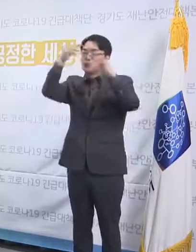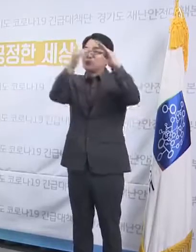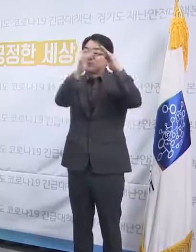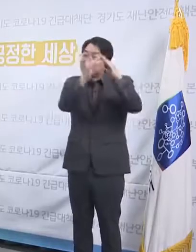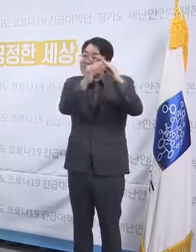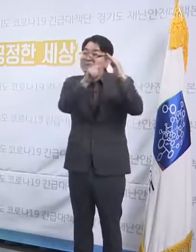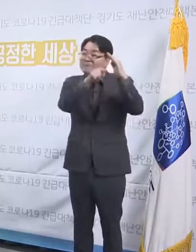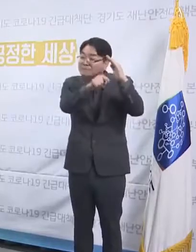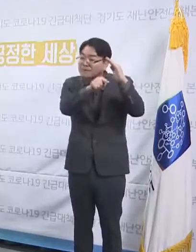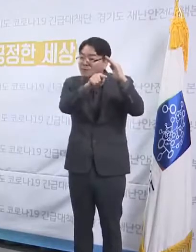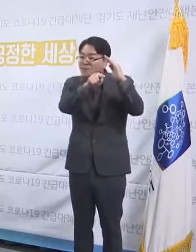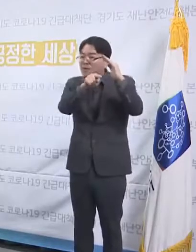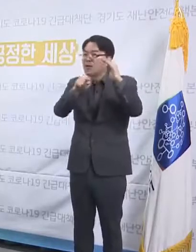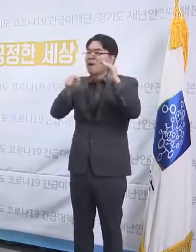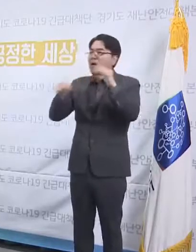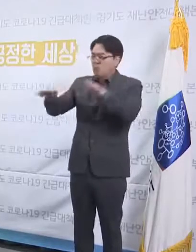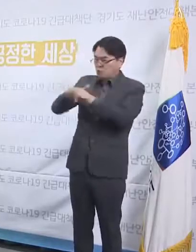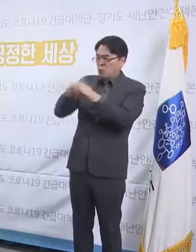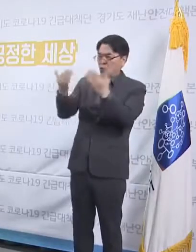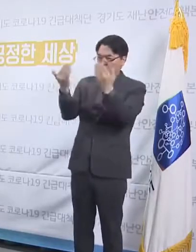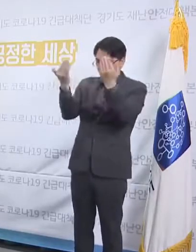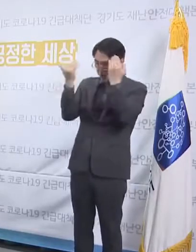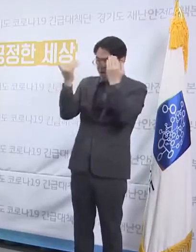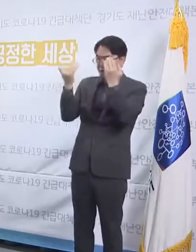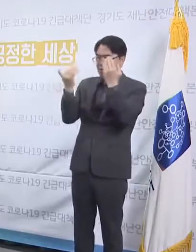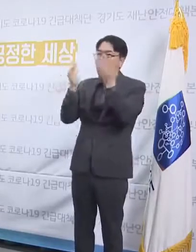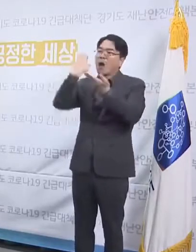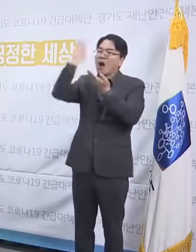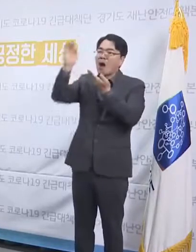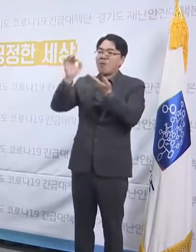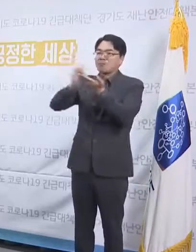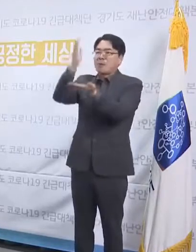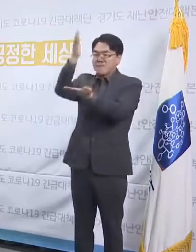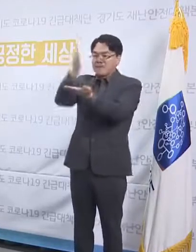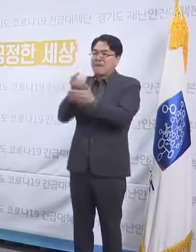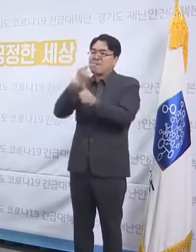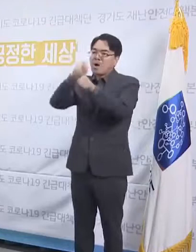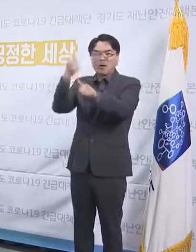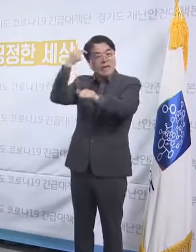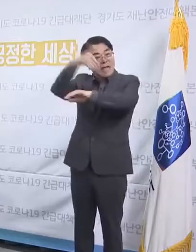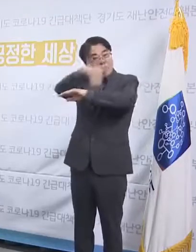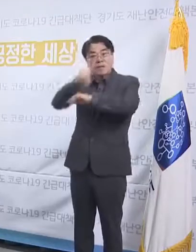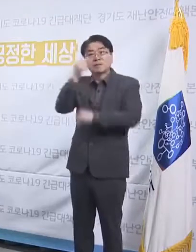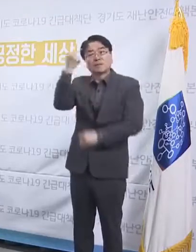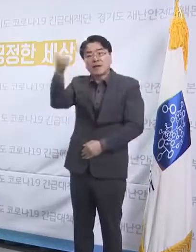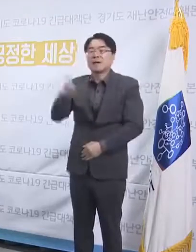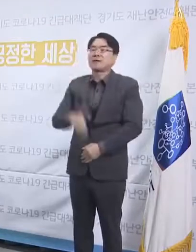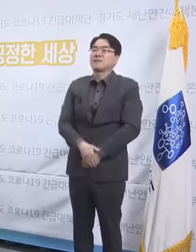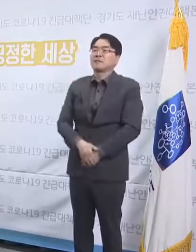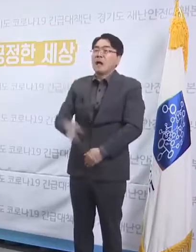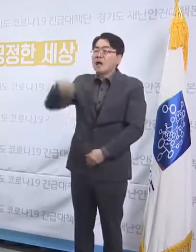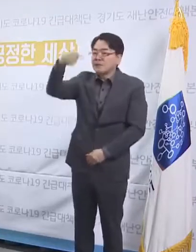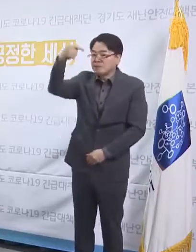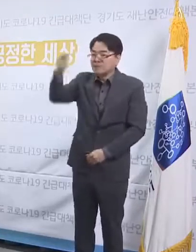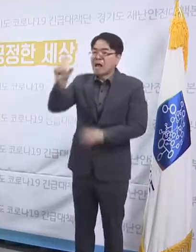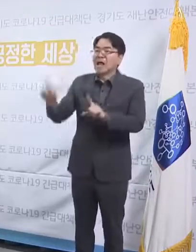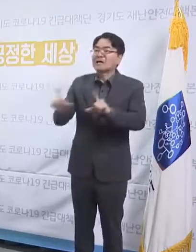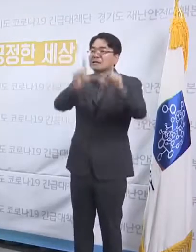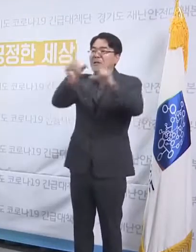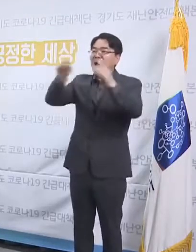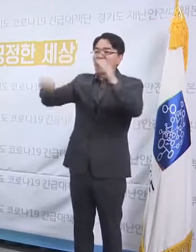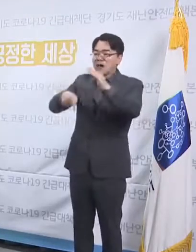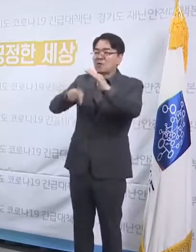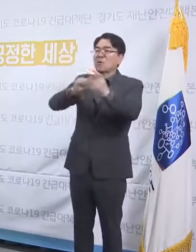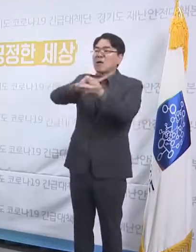등 집회 금지 추가 명령 계획이 있는지가 첫 번째 질문이고요. 두 번째 질문은 생활 속 거리두기 전환과